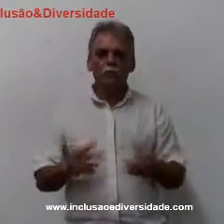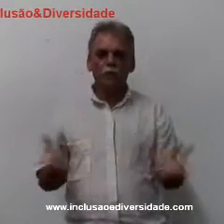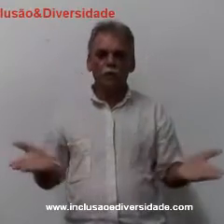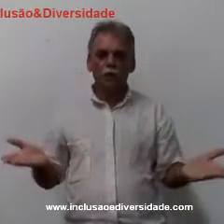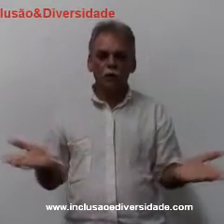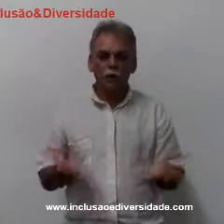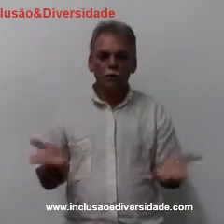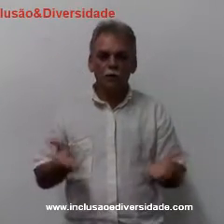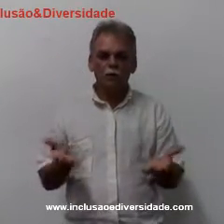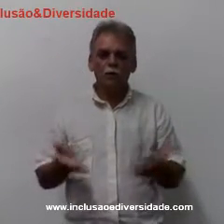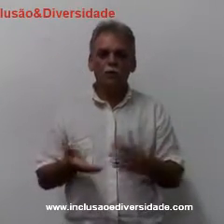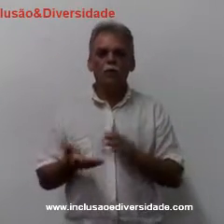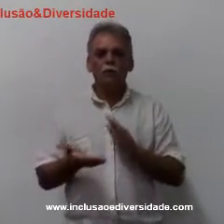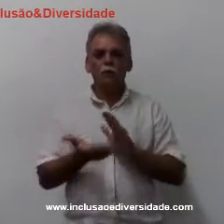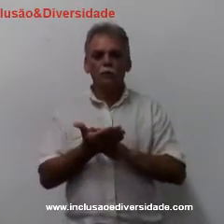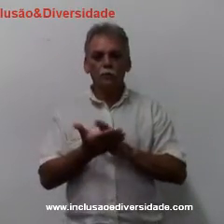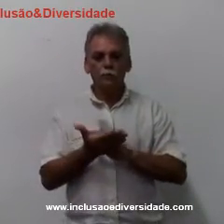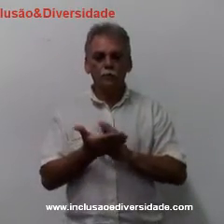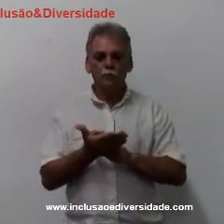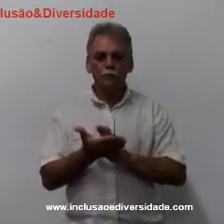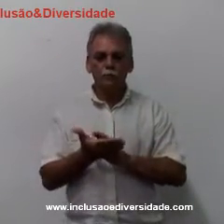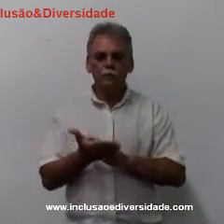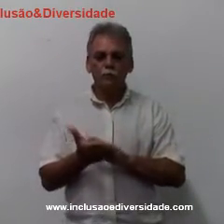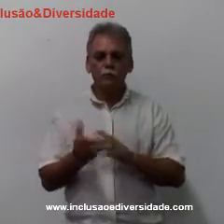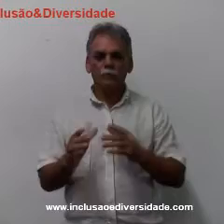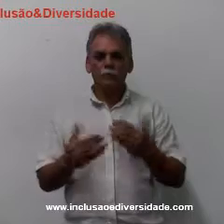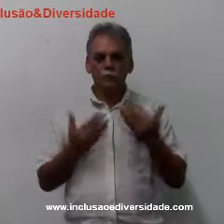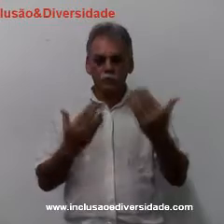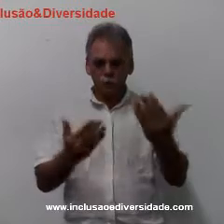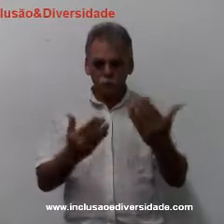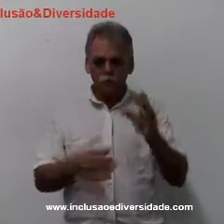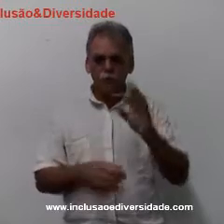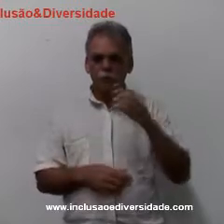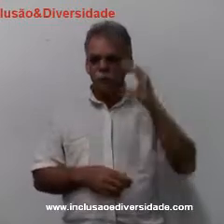gente, parabéns, Carlinhos, pelo